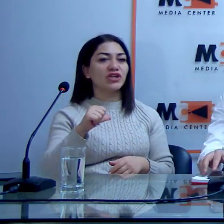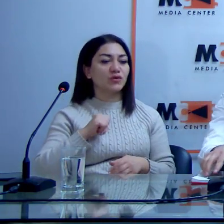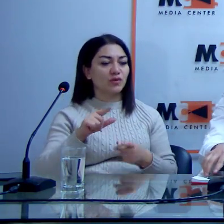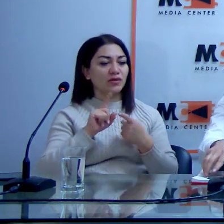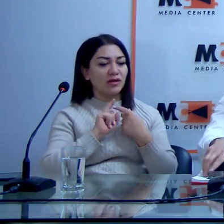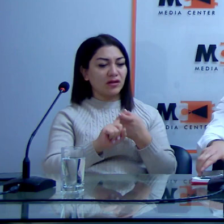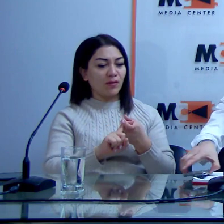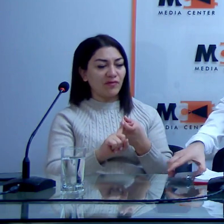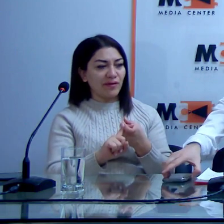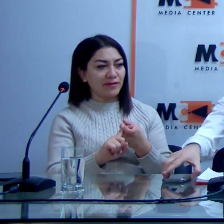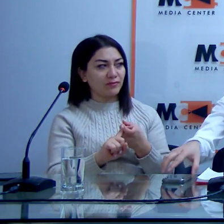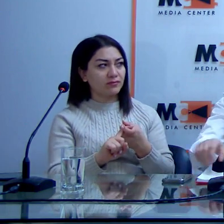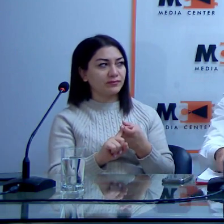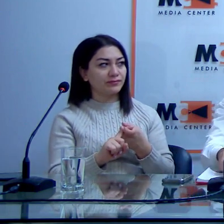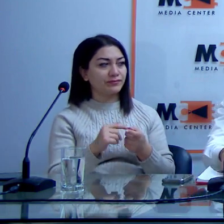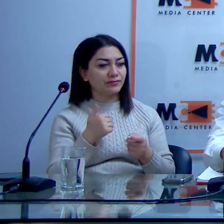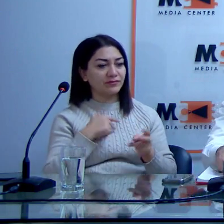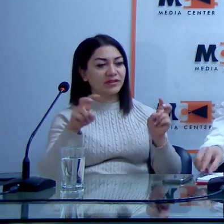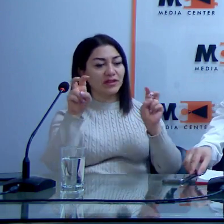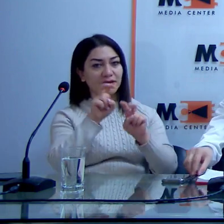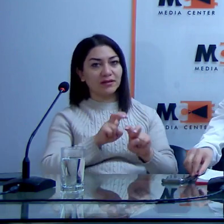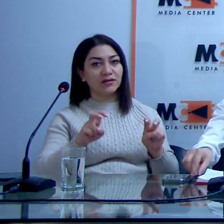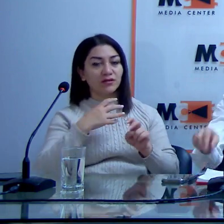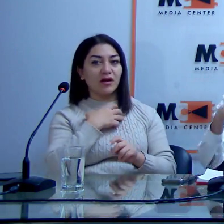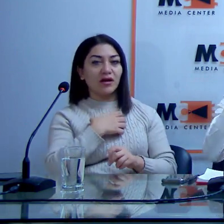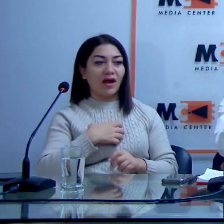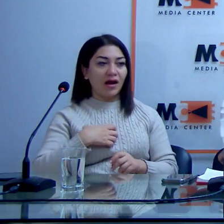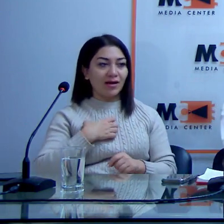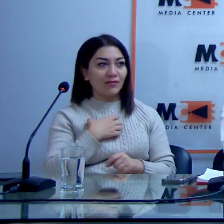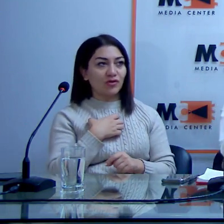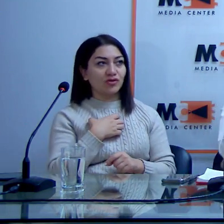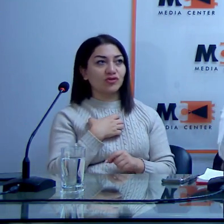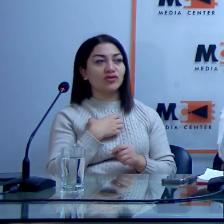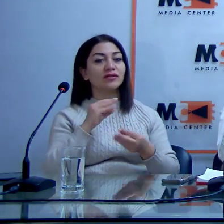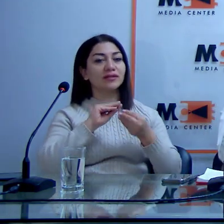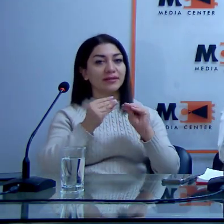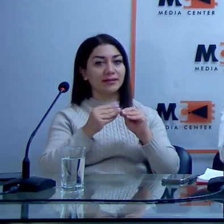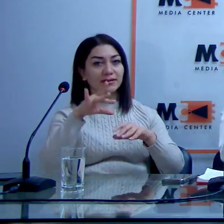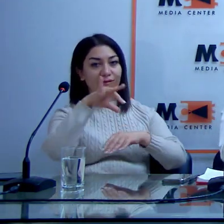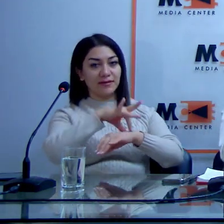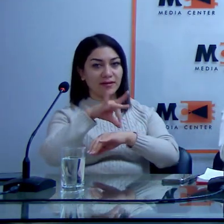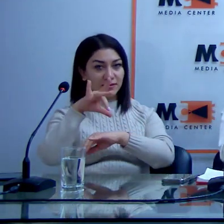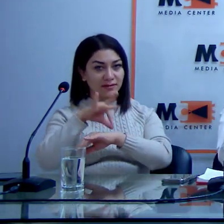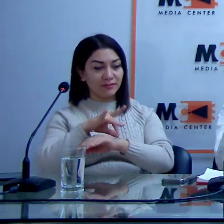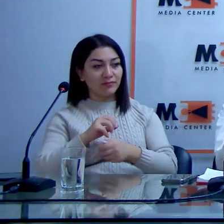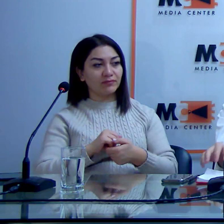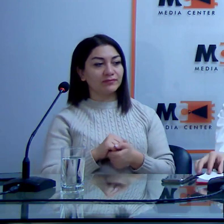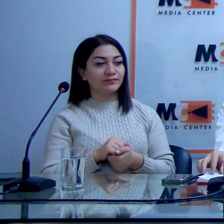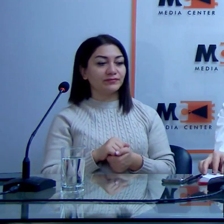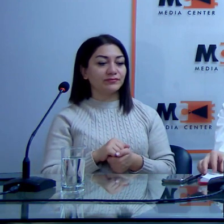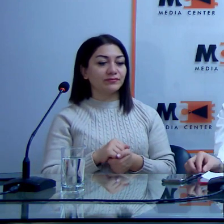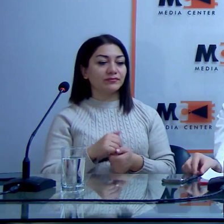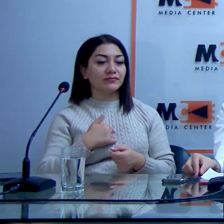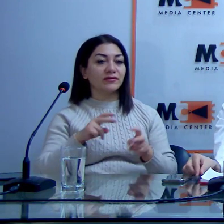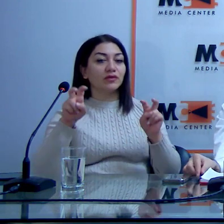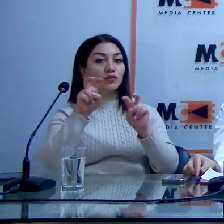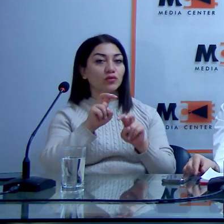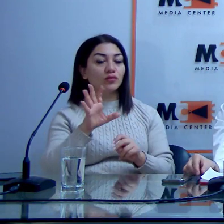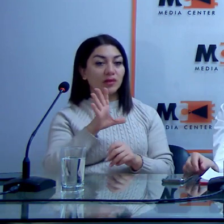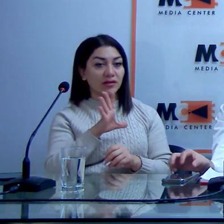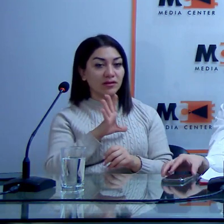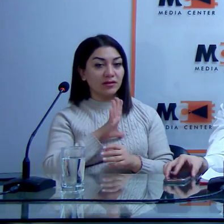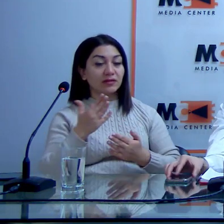ինքնուրույնության հետ կապված, ինչպես նշեցի, սա մեր հետազոտության կարևոր հետազոտական խնդիրներից մեկն է։ Եվ մենք ուսումնասիրել ենք,